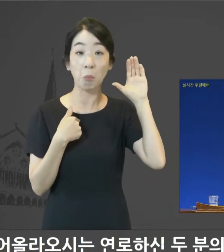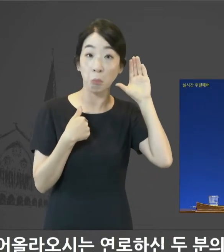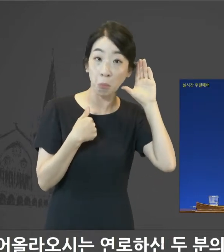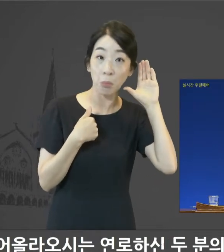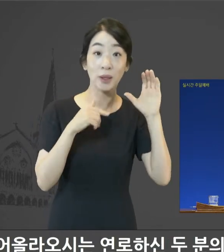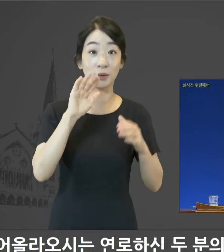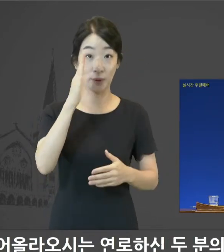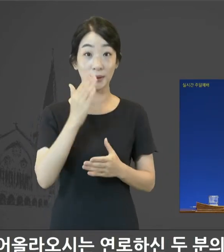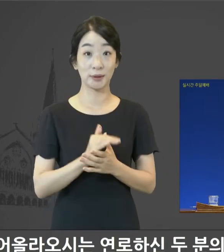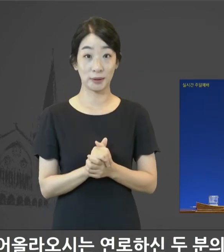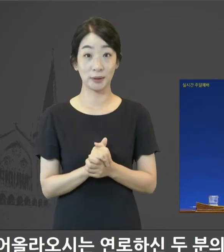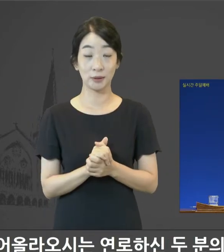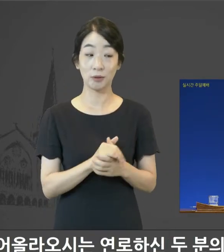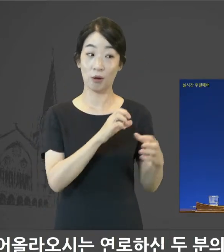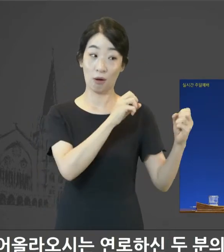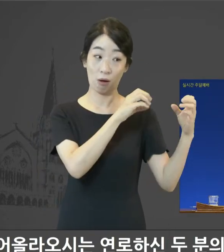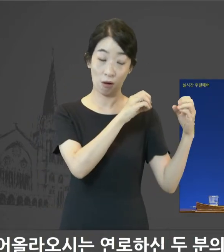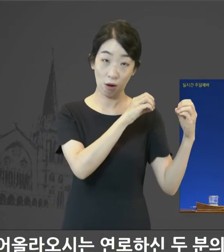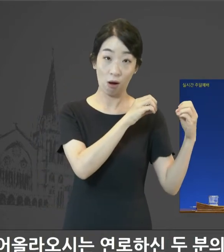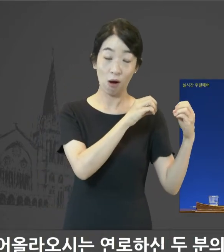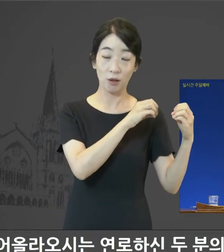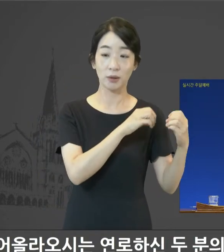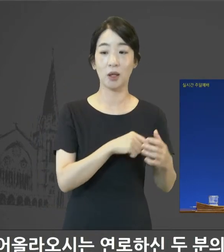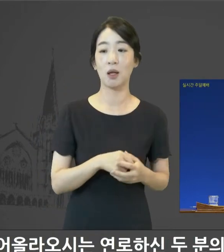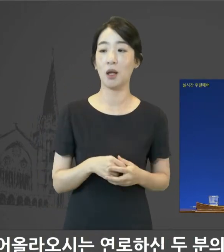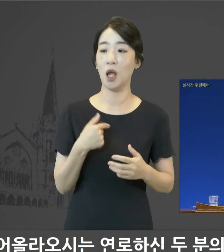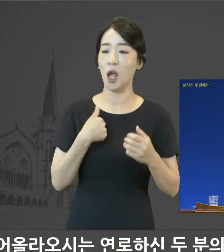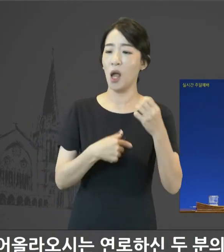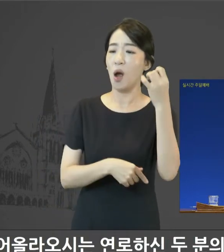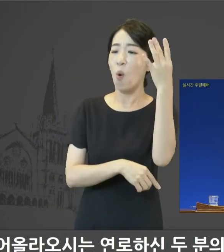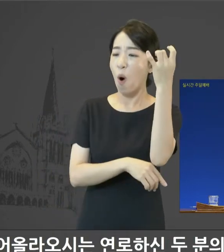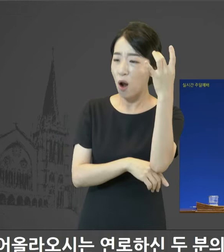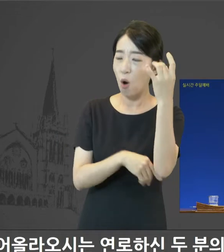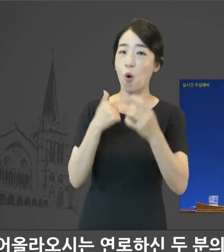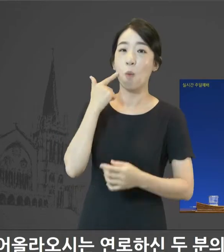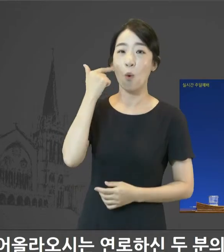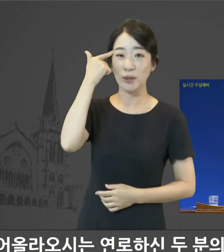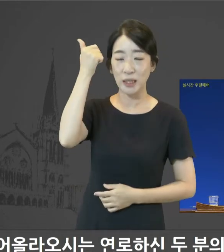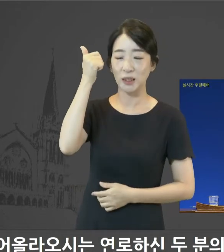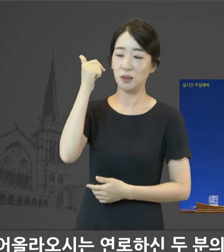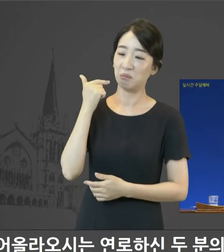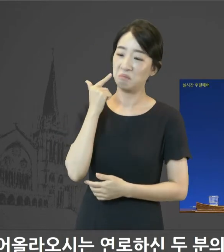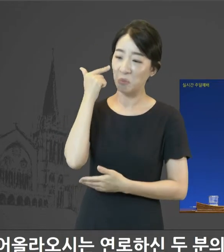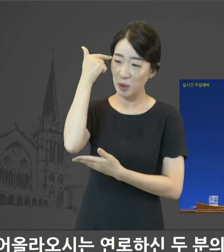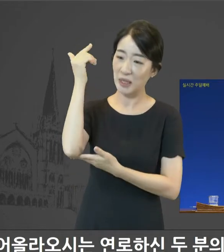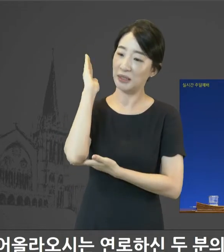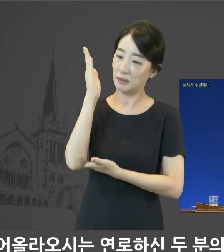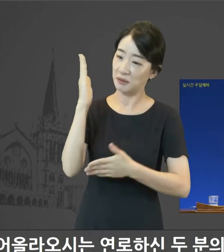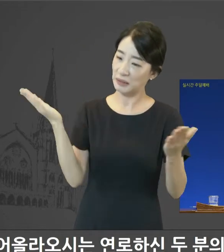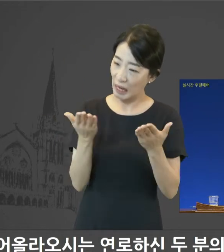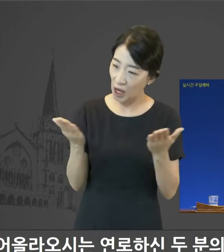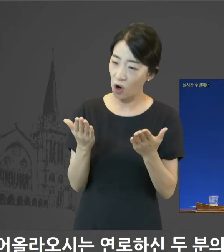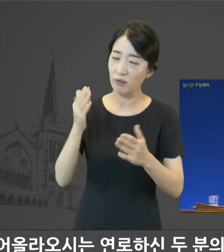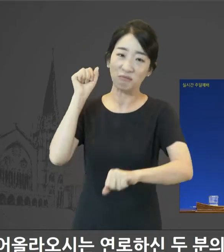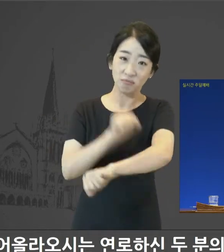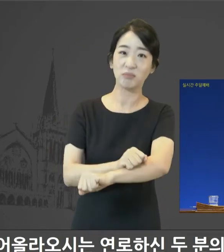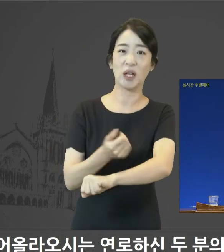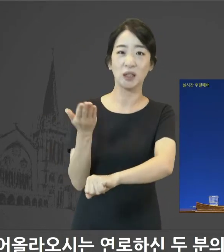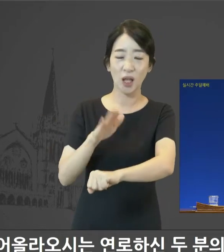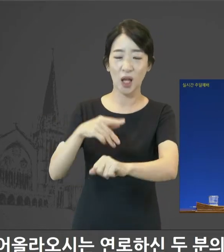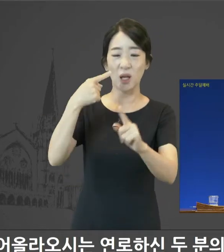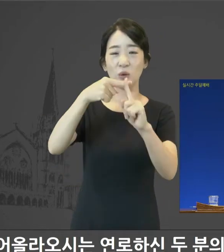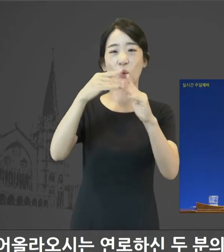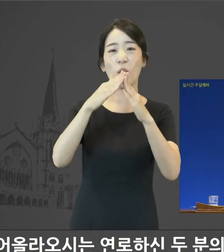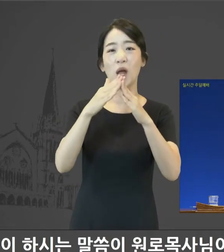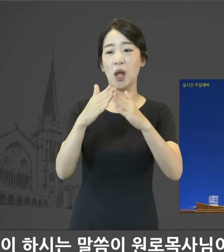말씀이 우리 원로 목사님 목회는 참 잘하셨는데 교회 건물은 너무 높은